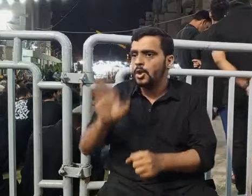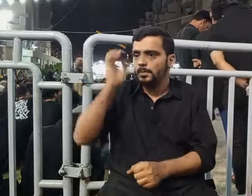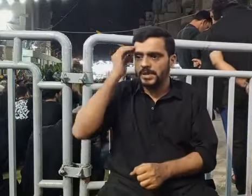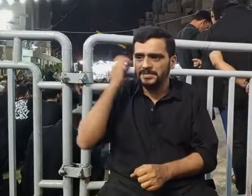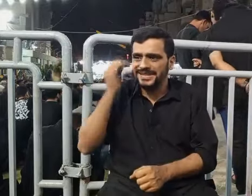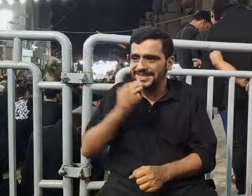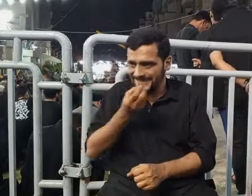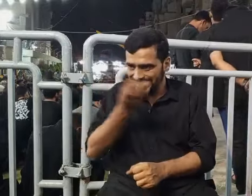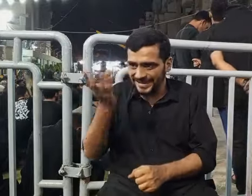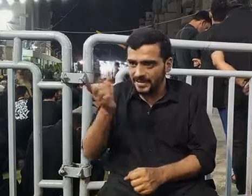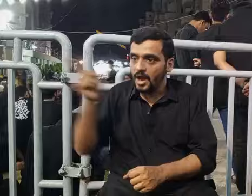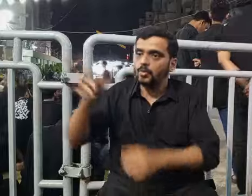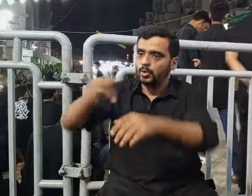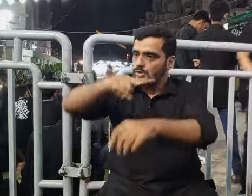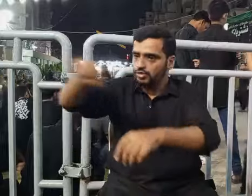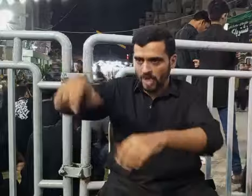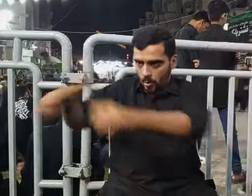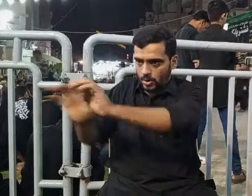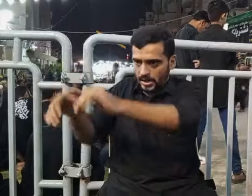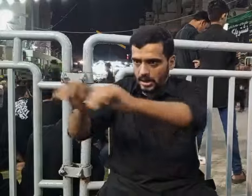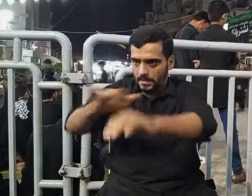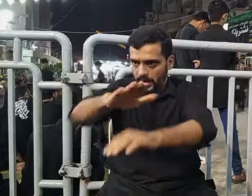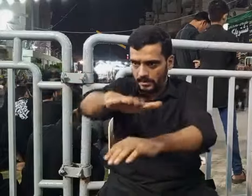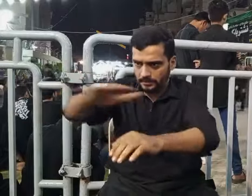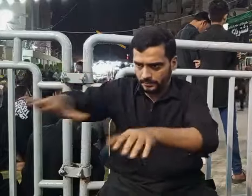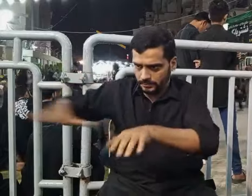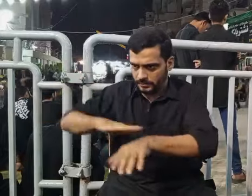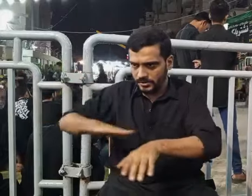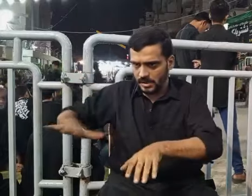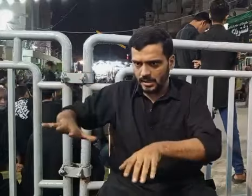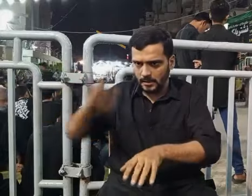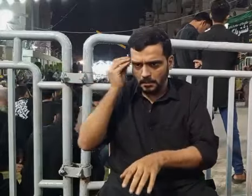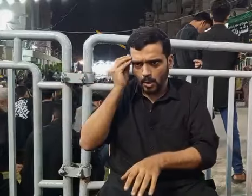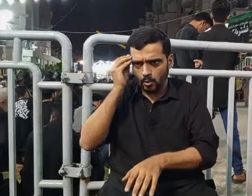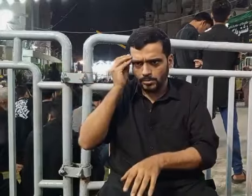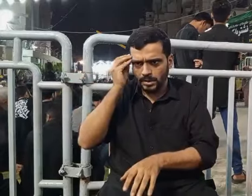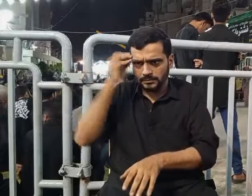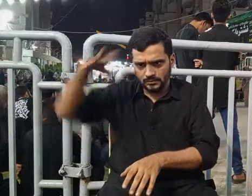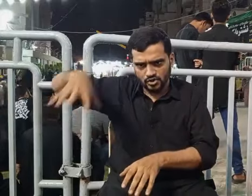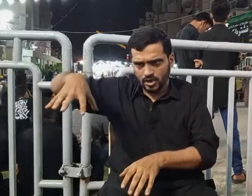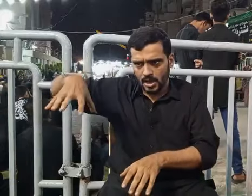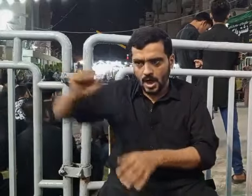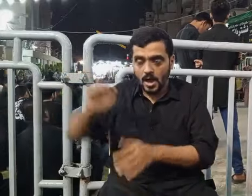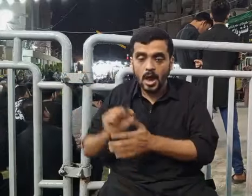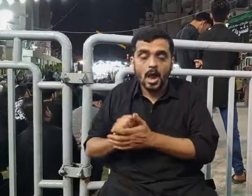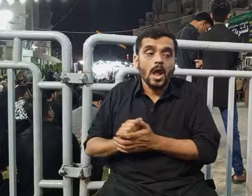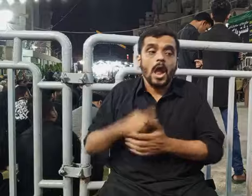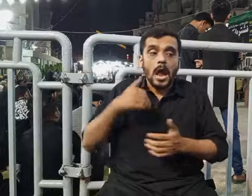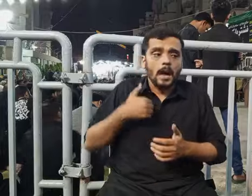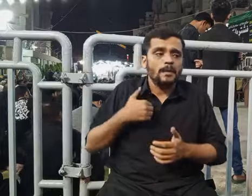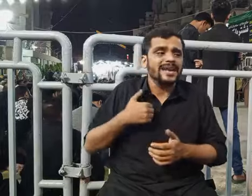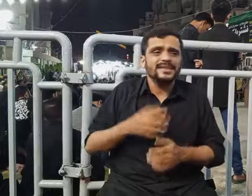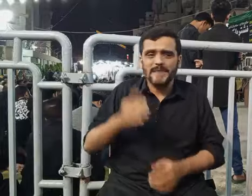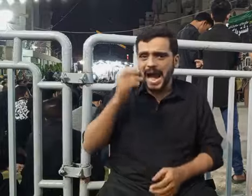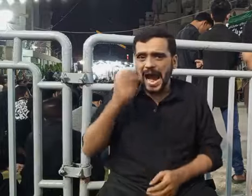سے؟ چاہے آپ کے لیے امکان نہ ہو کہ ویسے وہاں عزاداری برپا کر سکے، ویسے وہاں بات، کوئی بات نہیں۔ ائمہ مسلم بھی تو جاتے